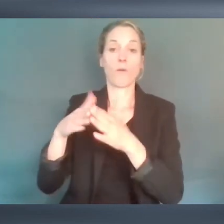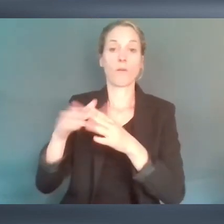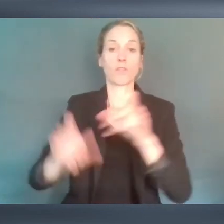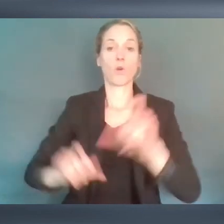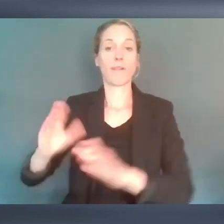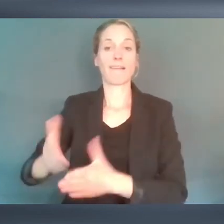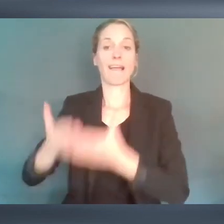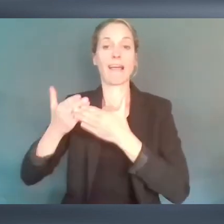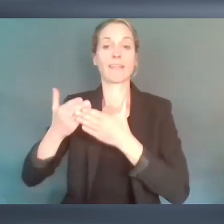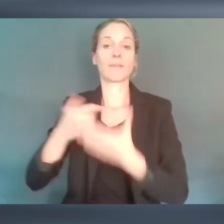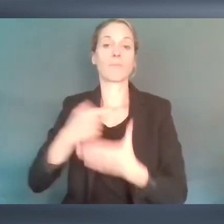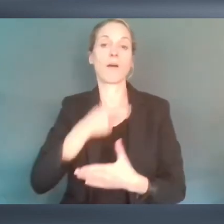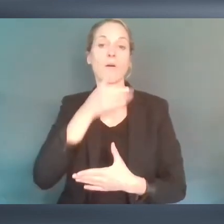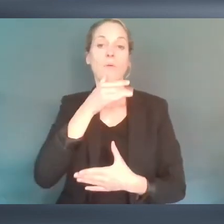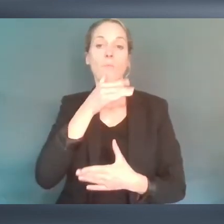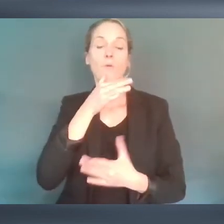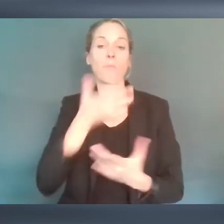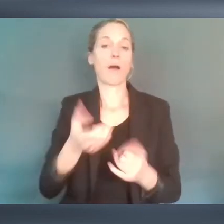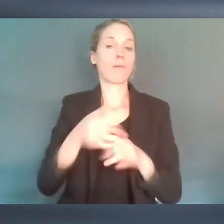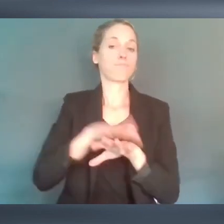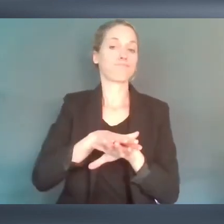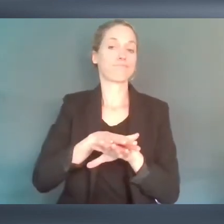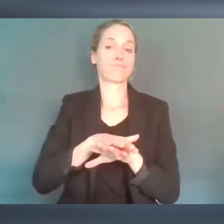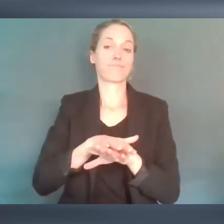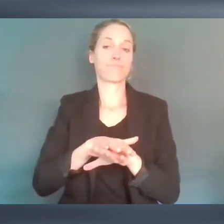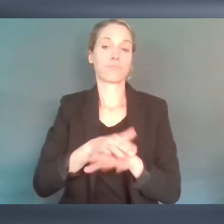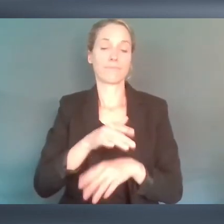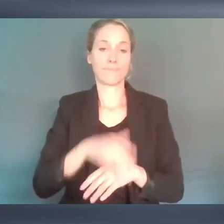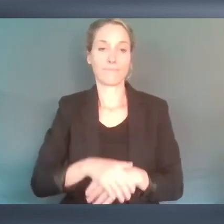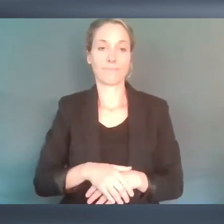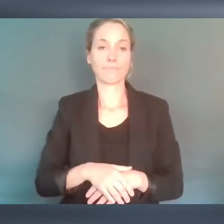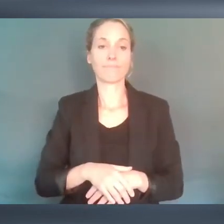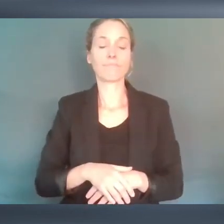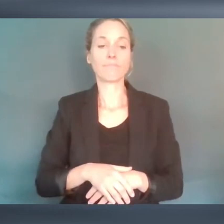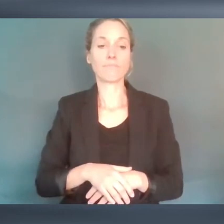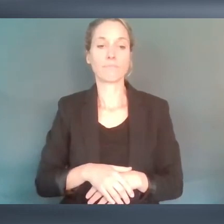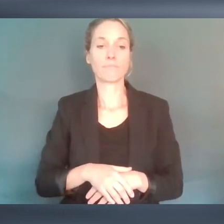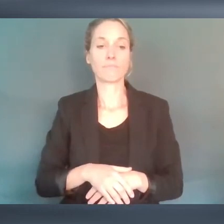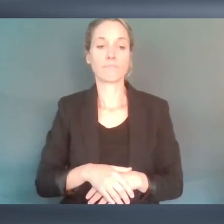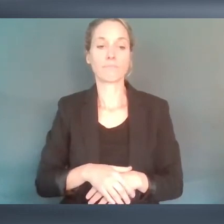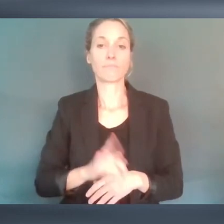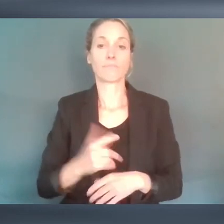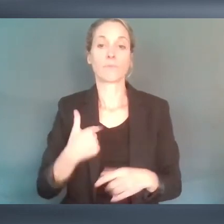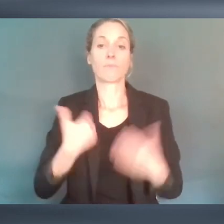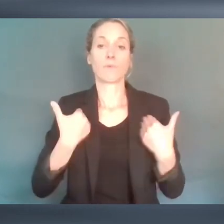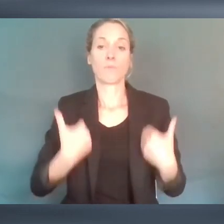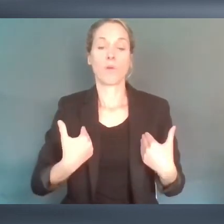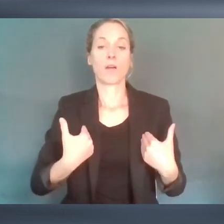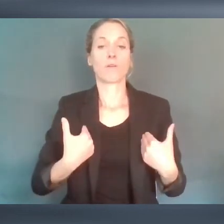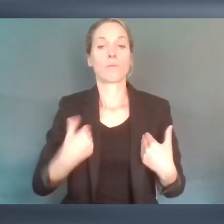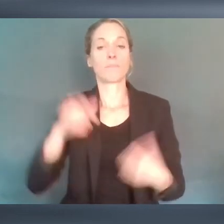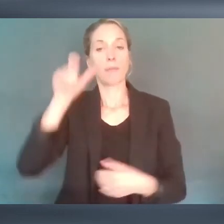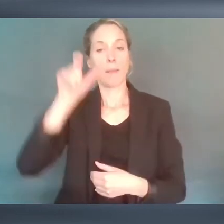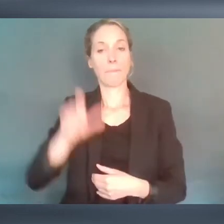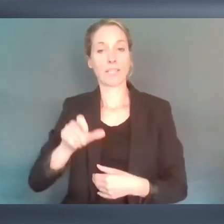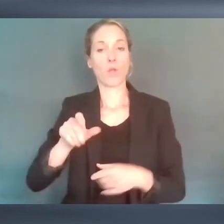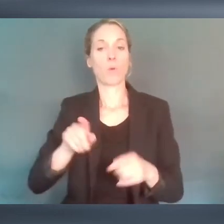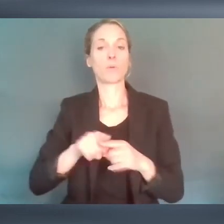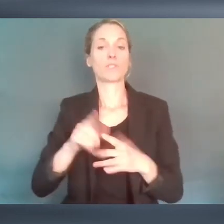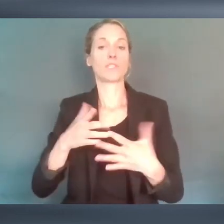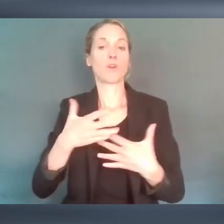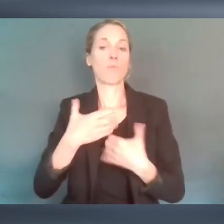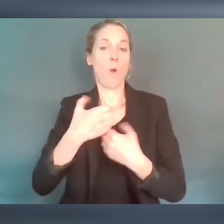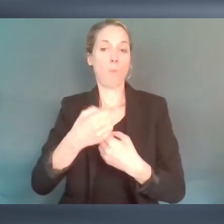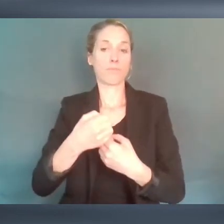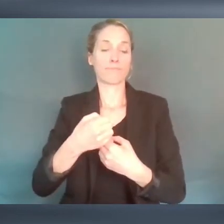qui me reste quelque part, ce qui me valorise comme individu mais aussi comme employé, c'est d'être moi, c'est